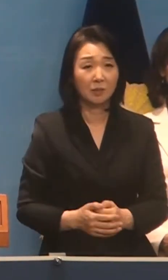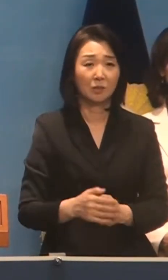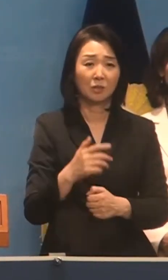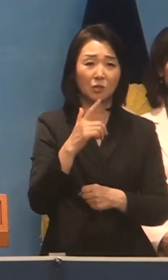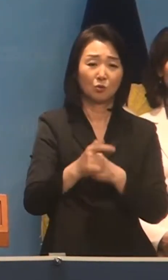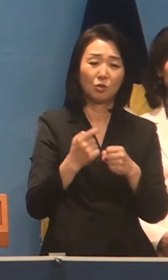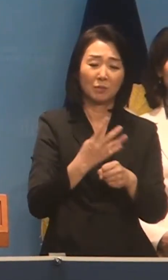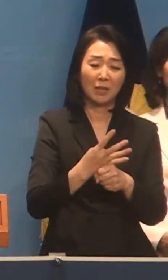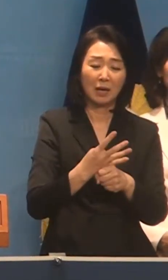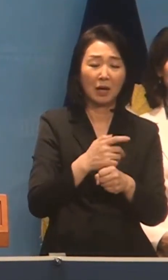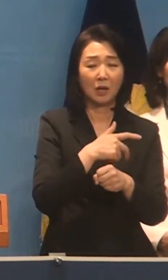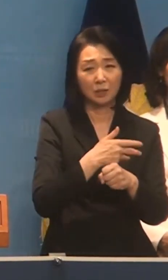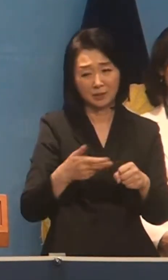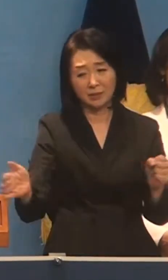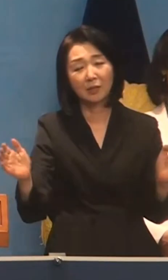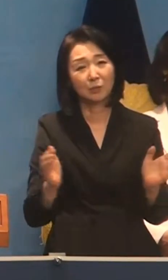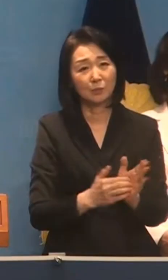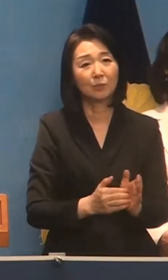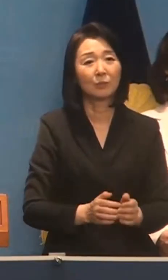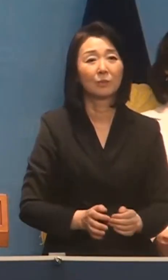64년이 지났습니다.